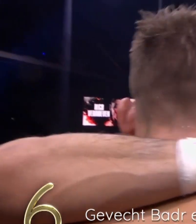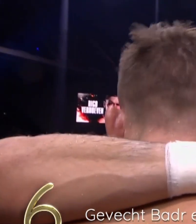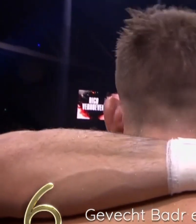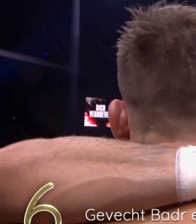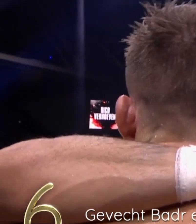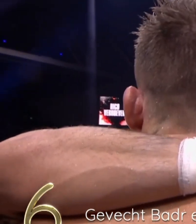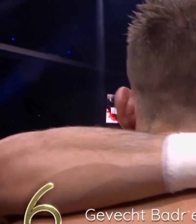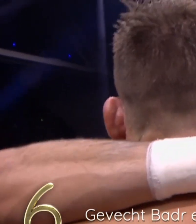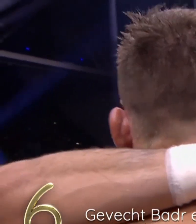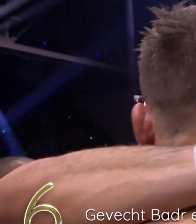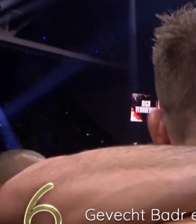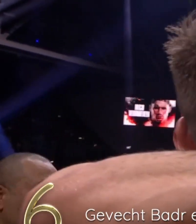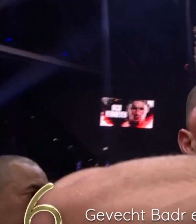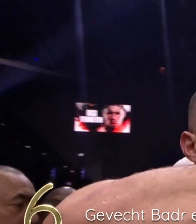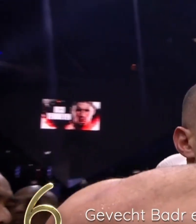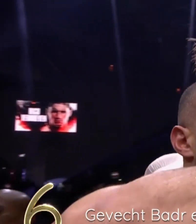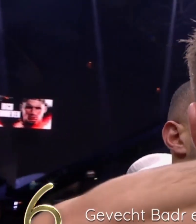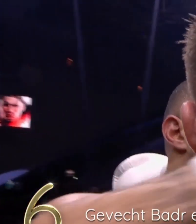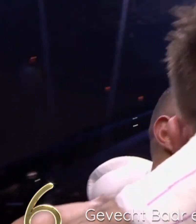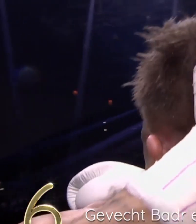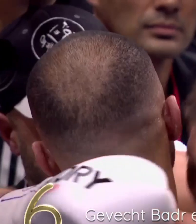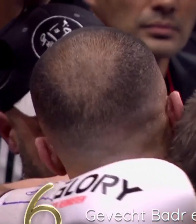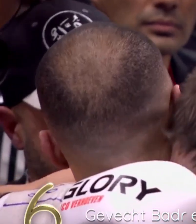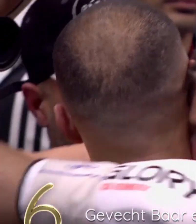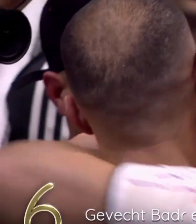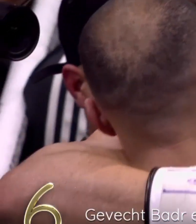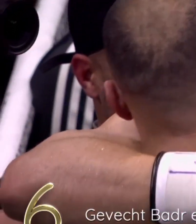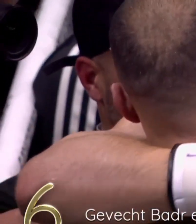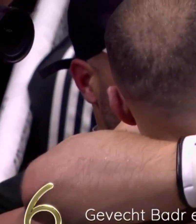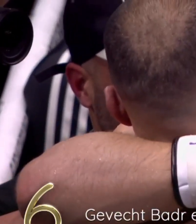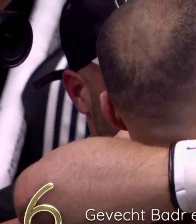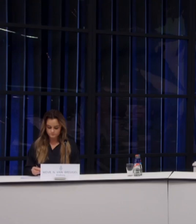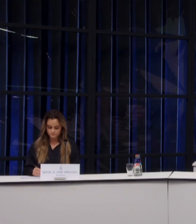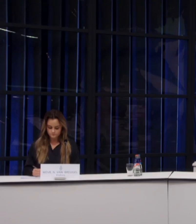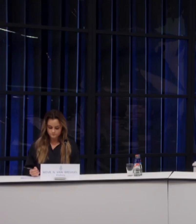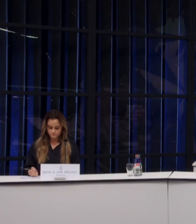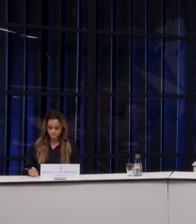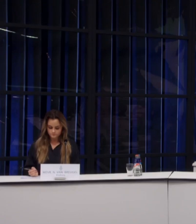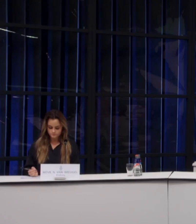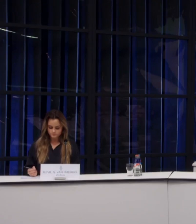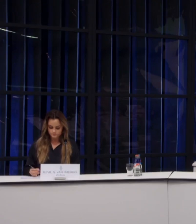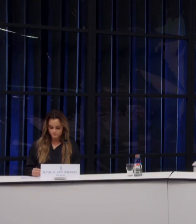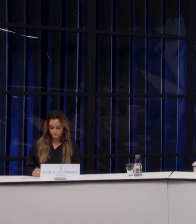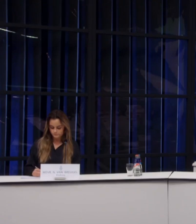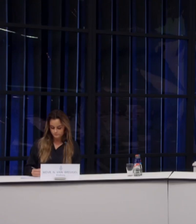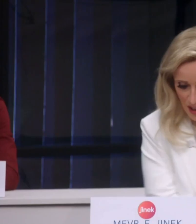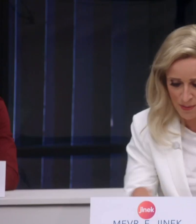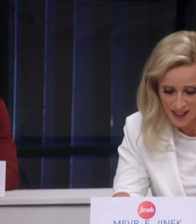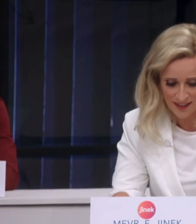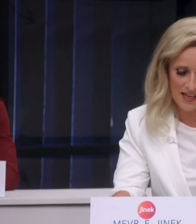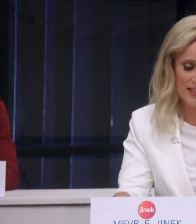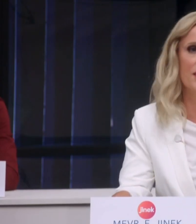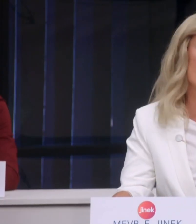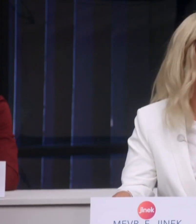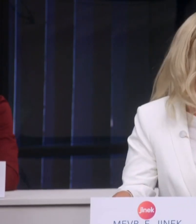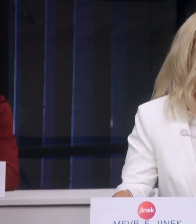Ja, dit is kort. Dit is zo mooi te zien. Ik mis nog een beetje de moments die